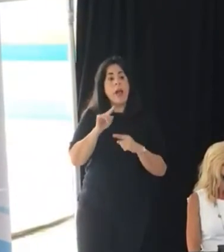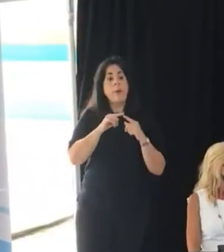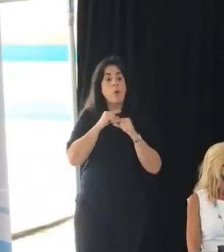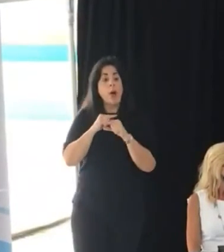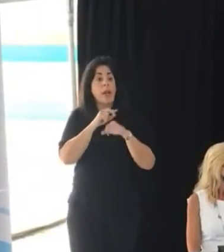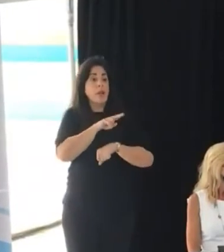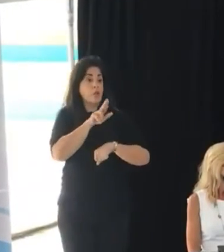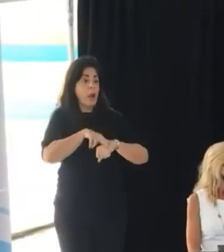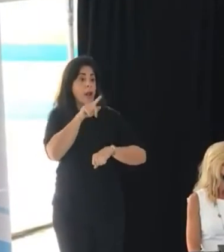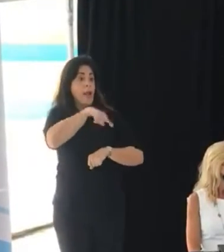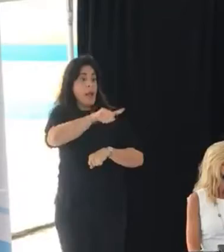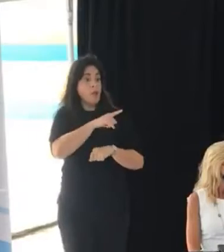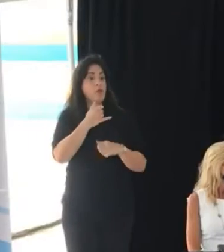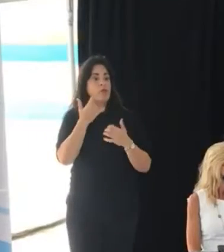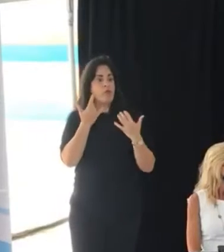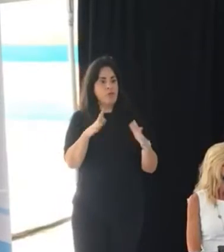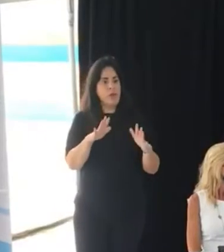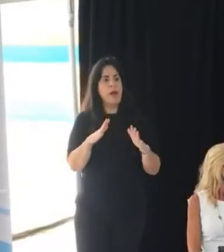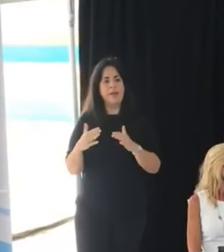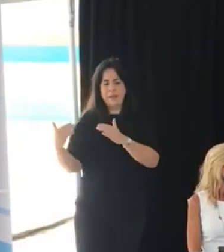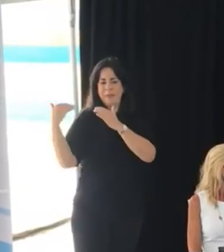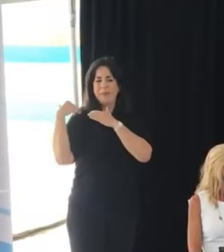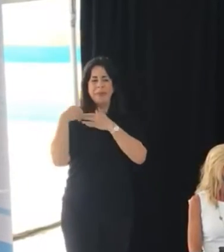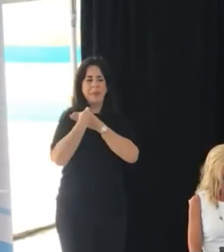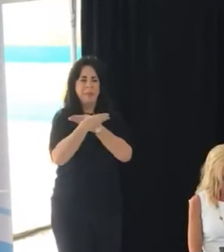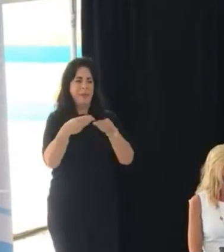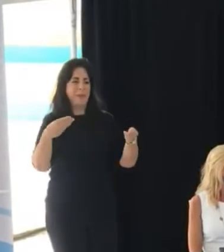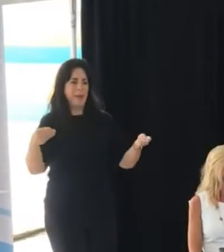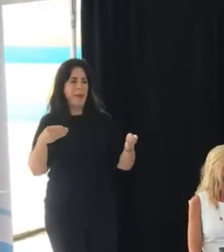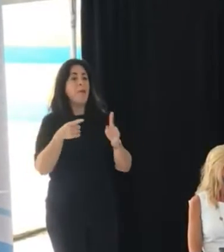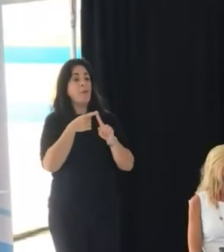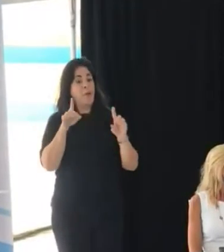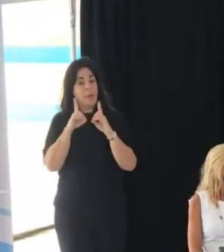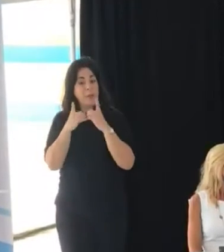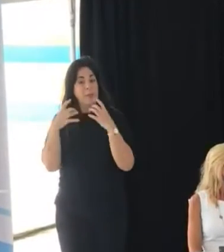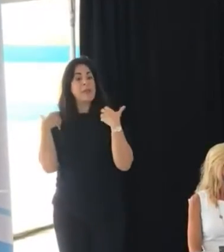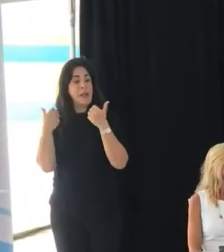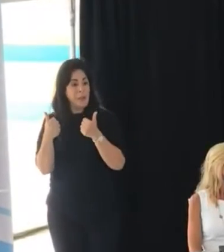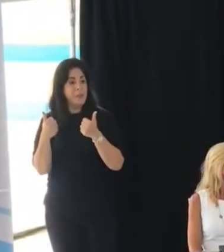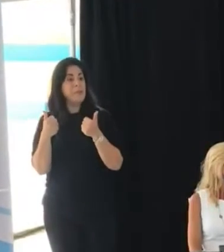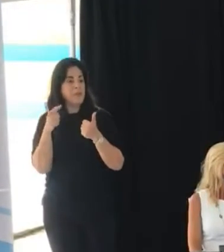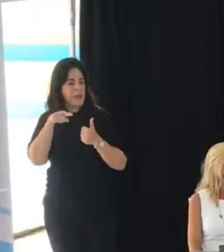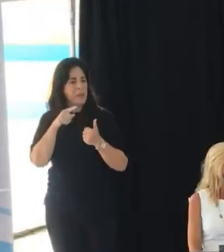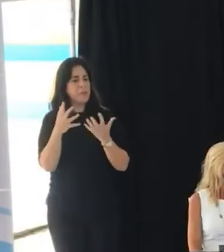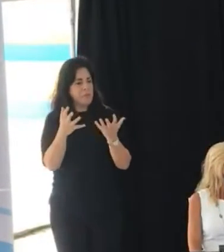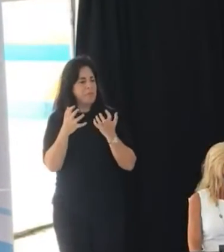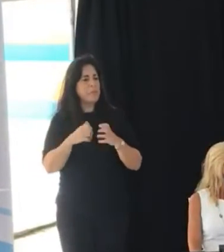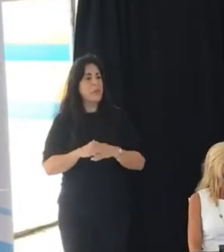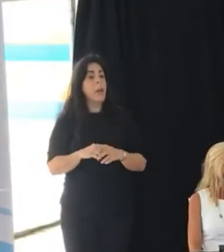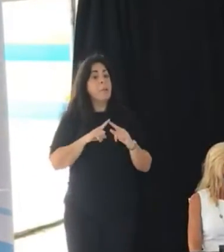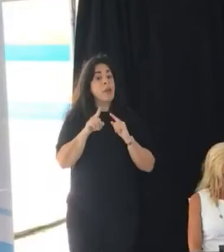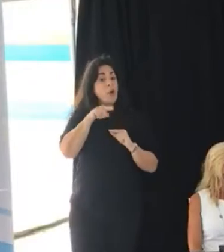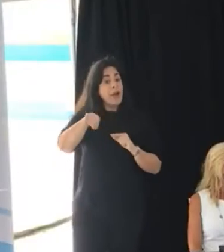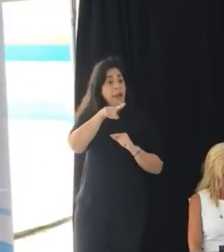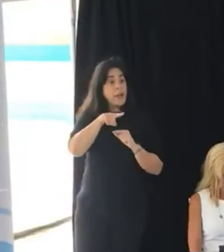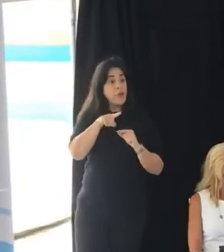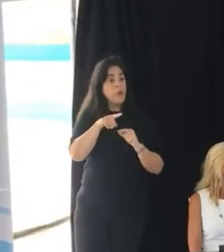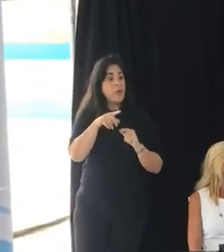Guardia Nacional se convirtió en un proveedor de vacunación del Departamento de Salud. No obstante, ellos están